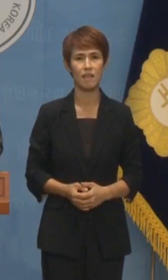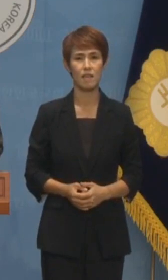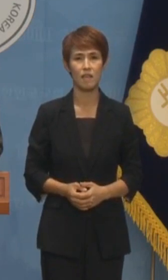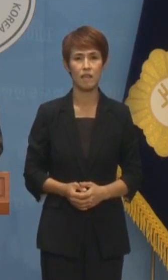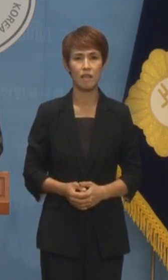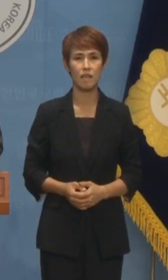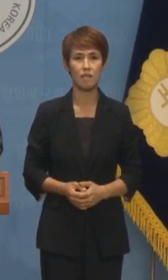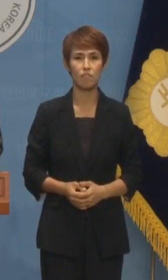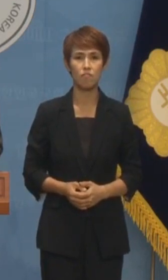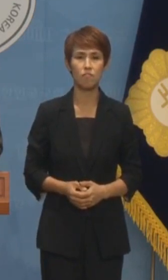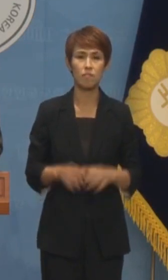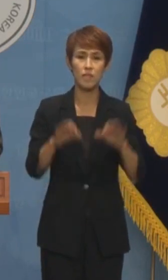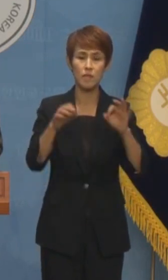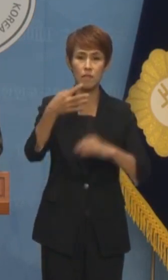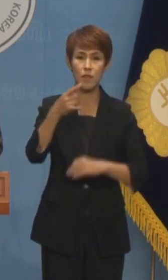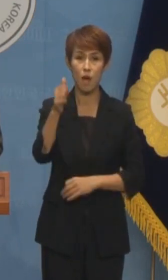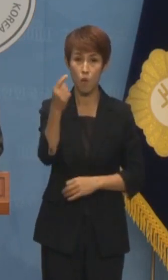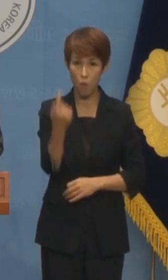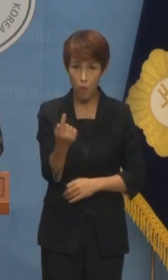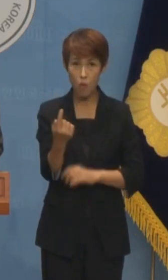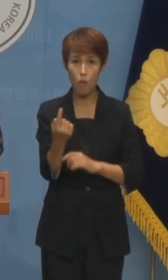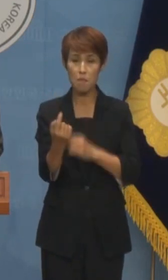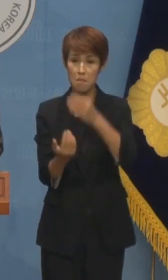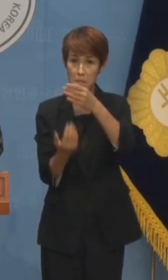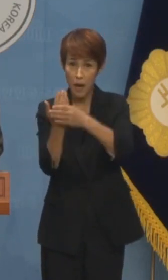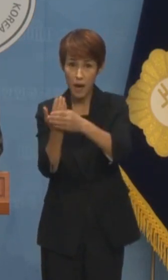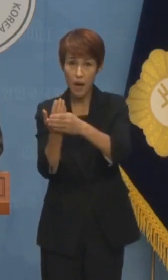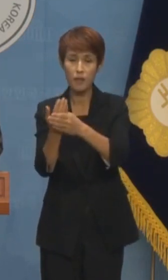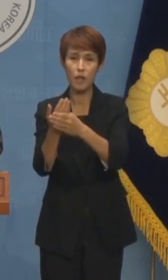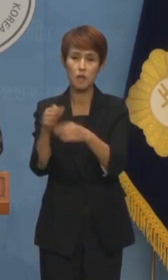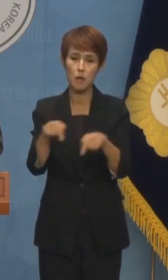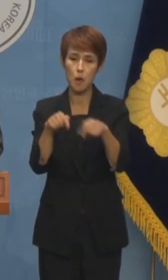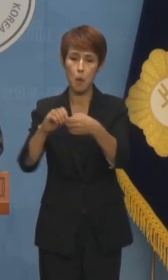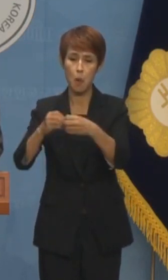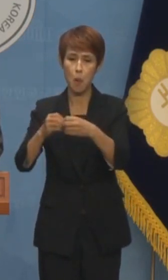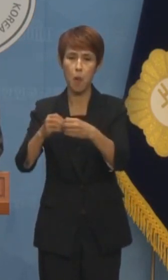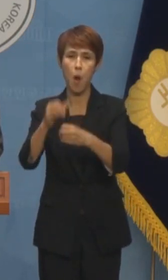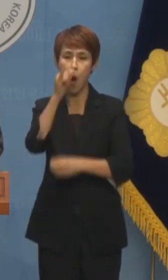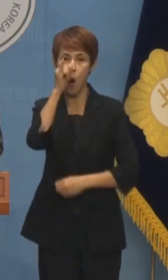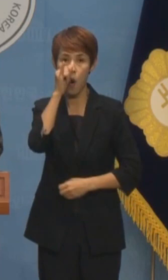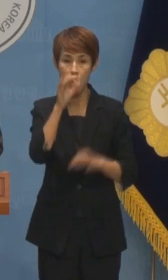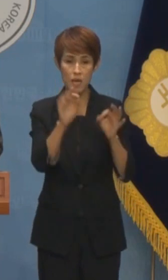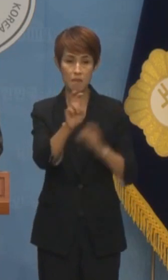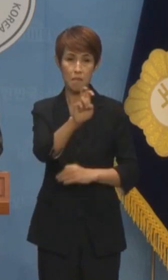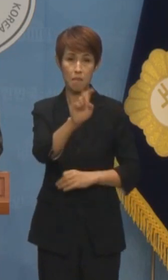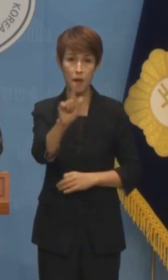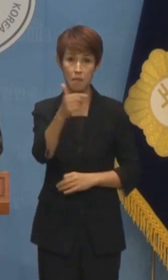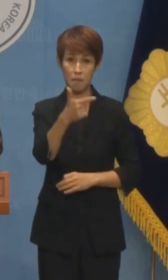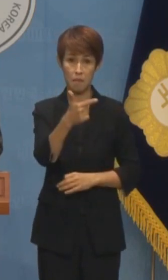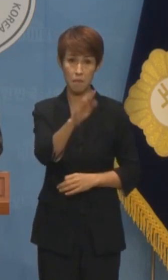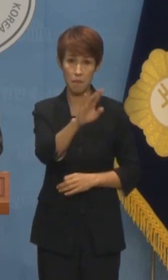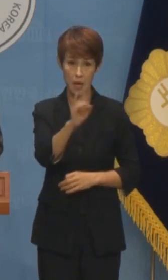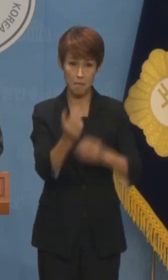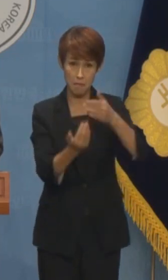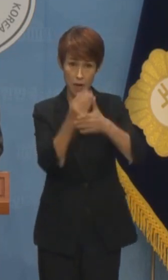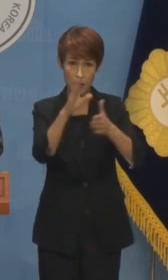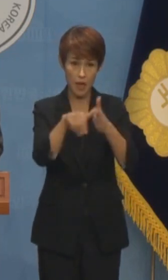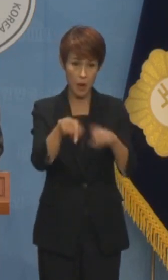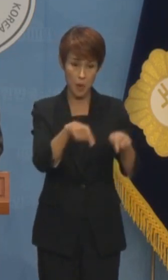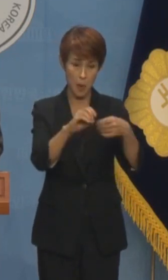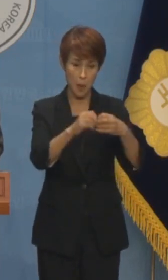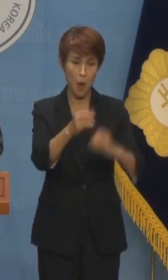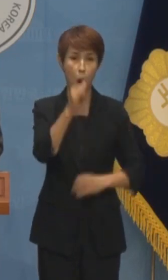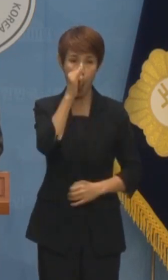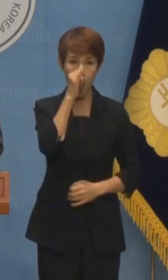사건에는 짜깁기한 녹취록이 있었습니다. 김만배, 신앙님 사건에는 조작된 녹취록이 있었습니다. 그리고